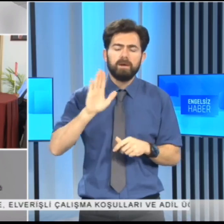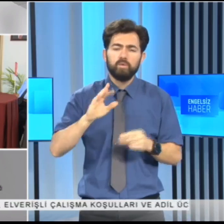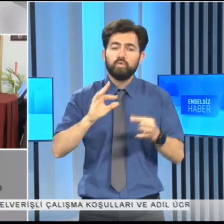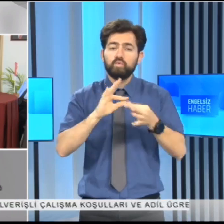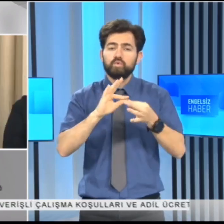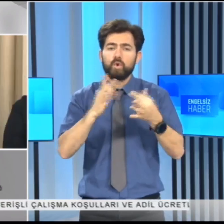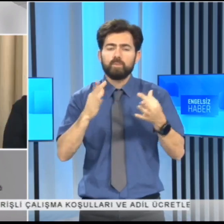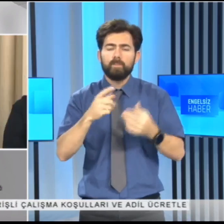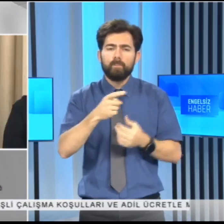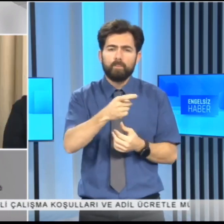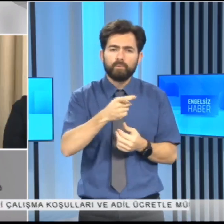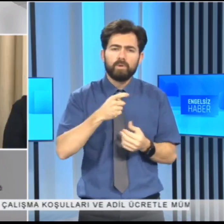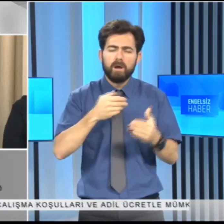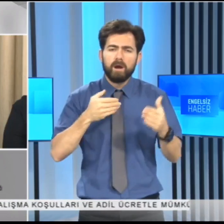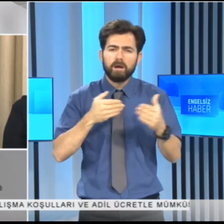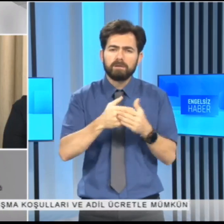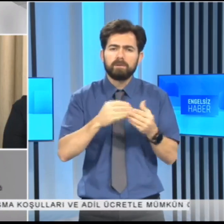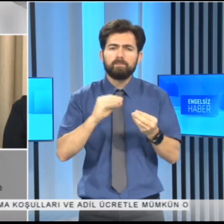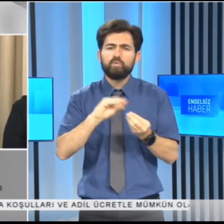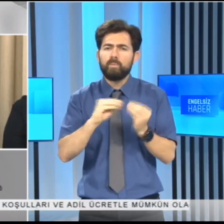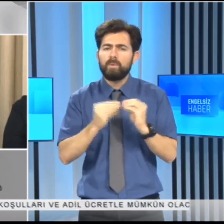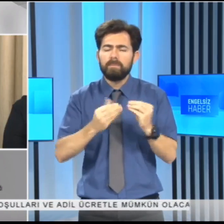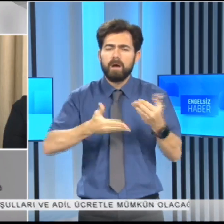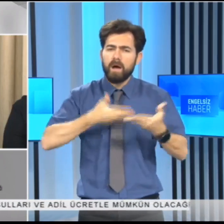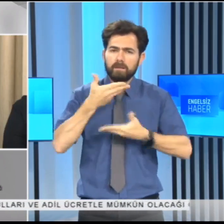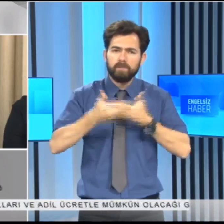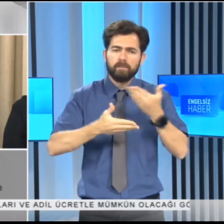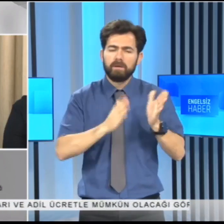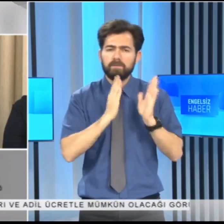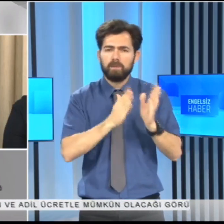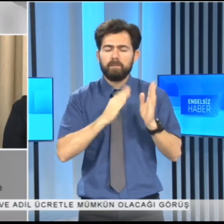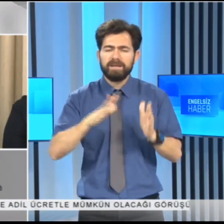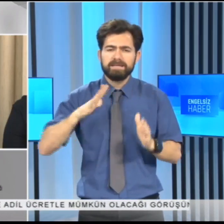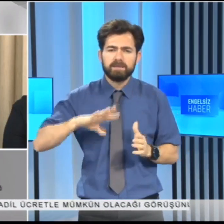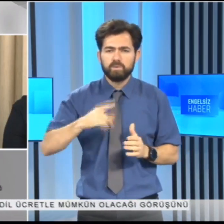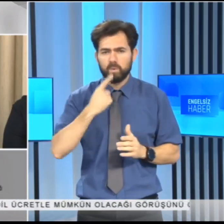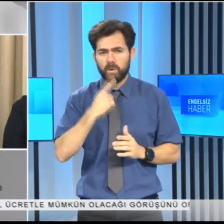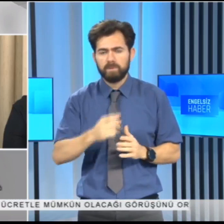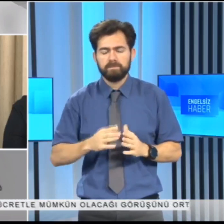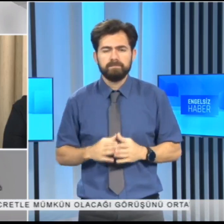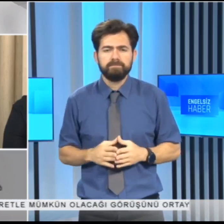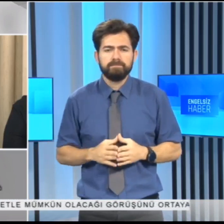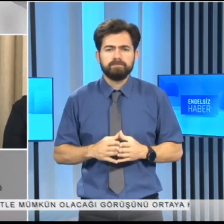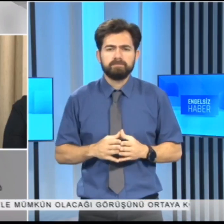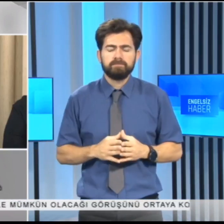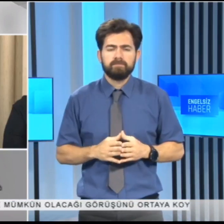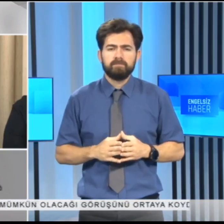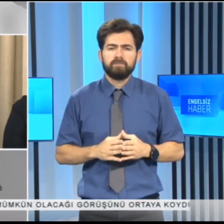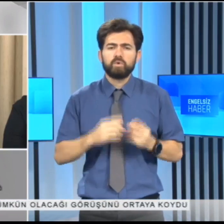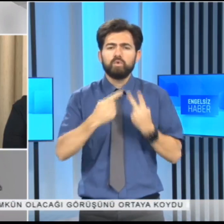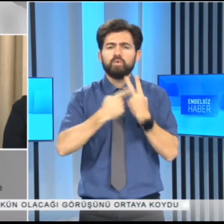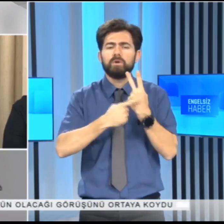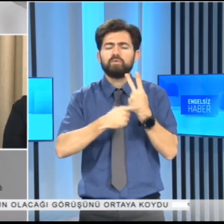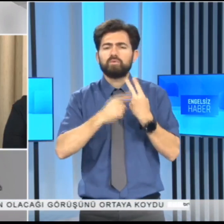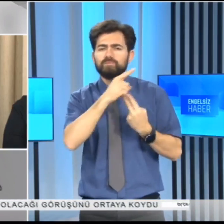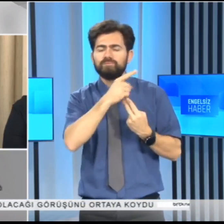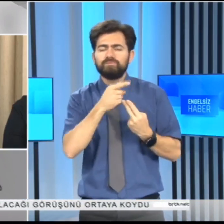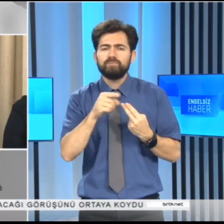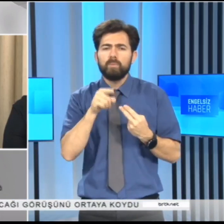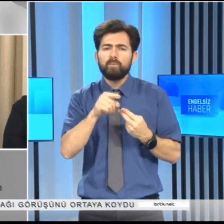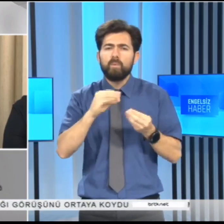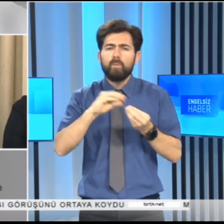çözüm bulana kadar sorunlarını dile getireceklerini belirtti. Yüce Türk,